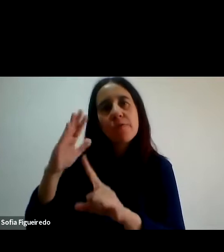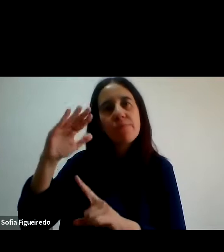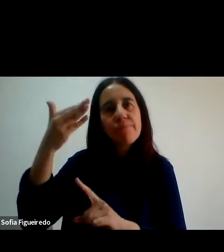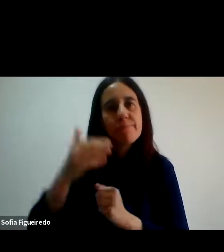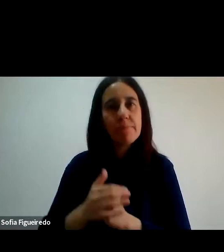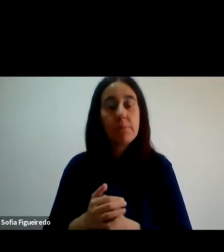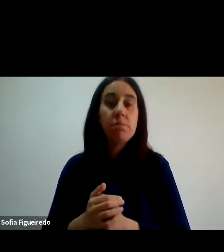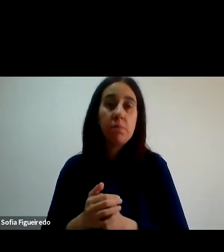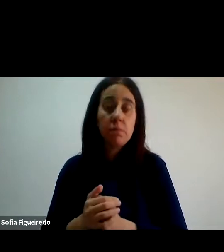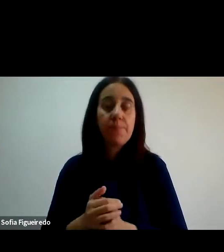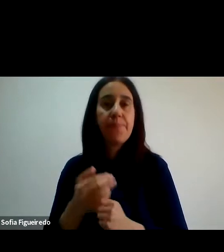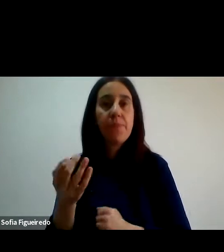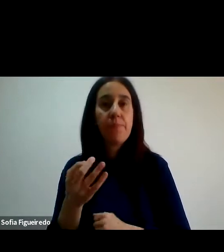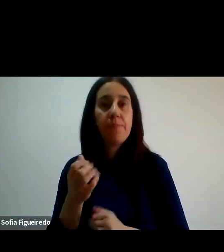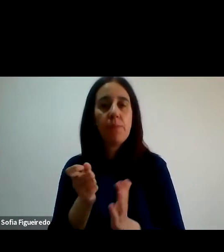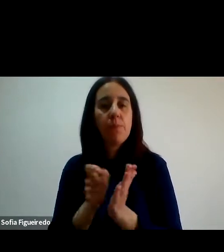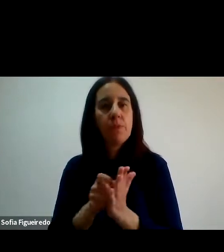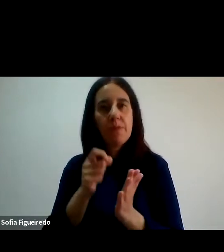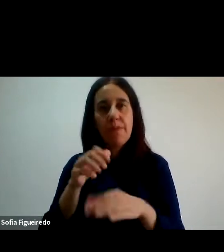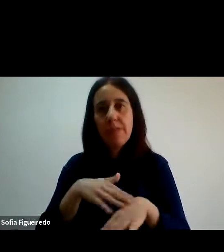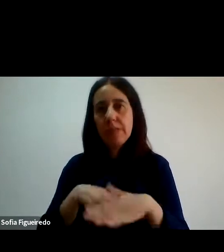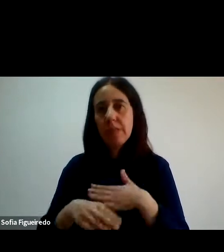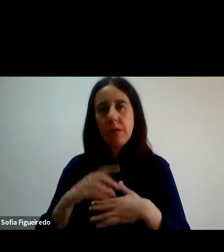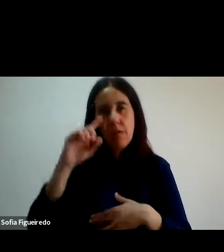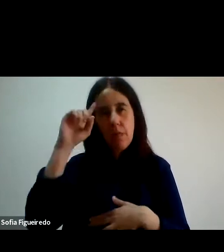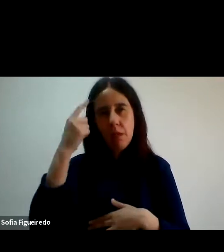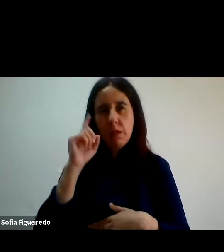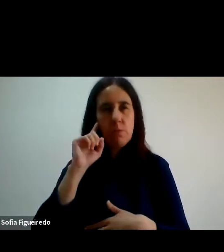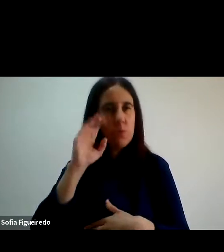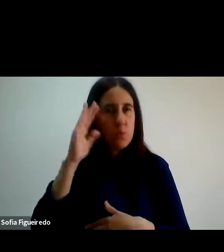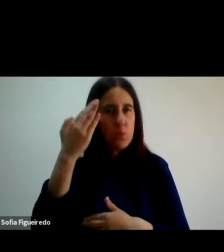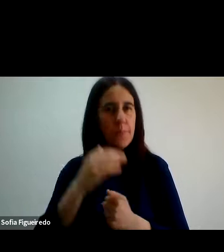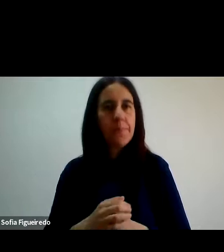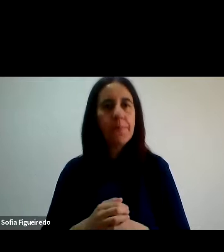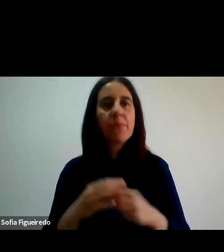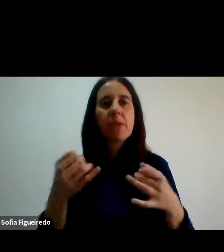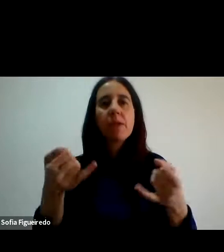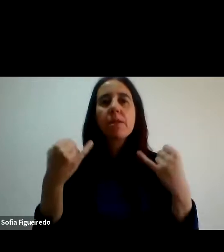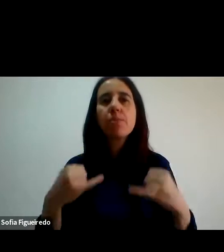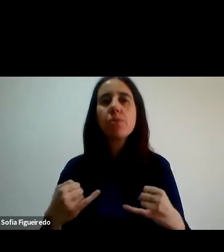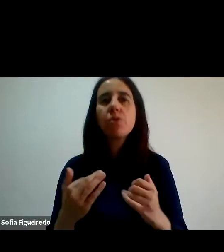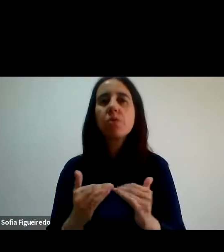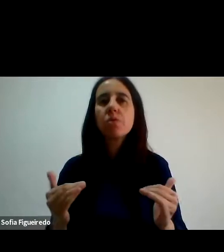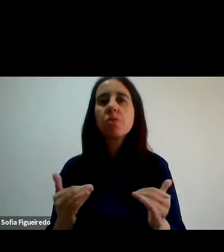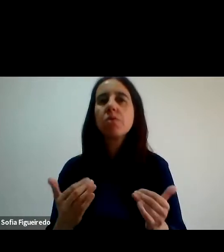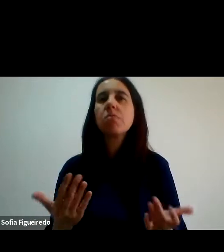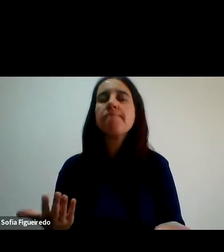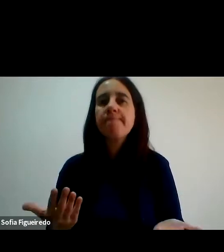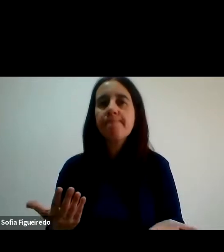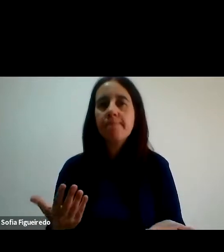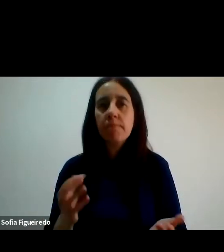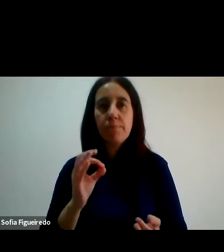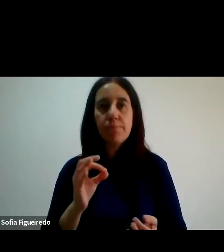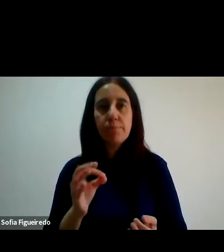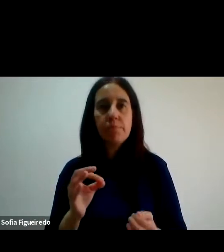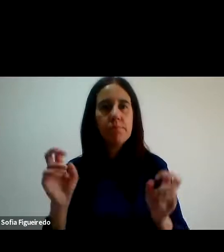absolutamente central esse ponto de sabermos fazer. Depois, a dimensão que é central precisamente quando falamos